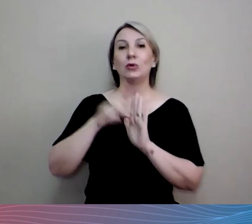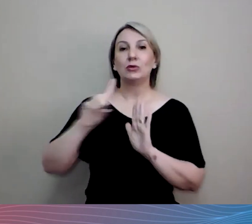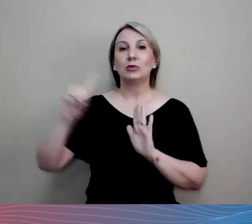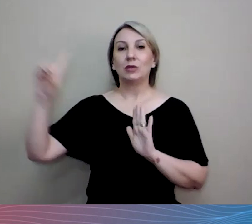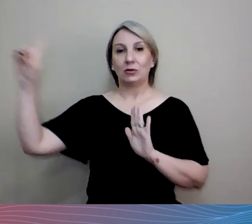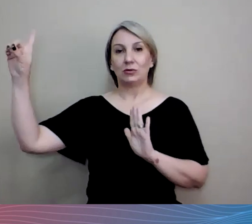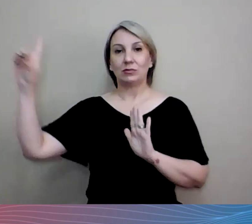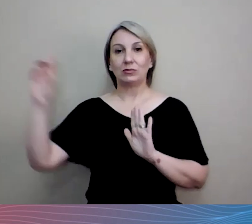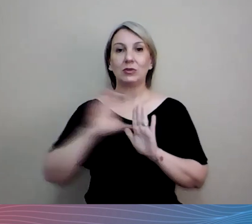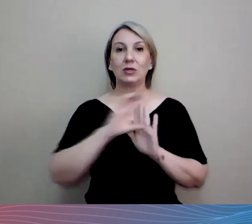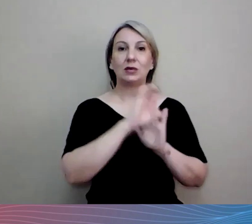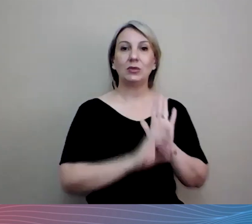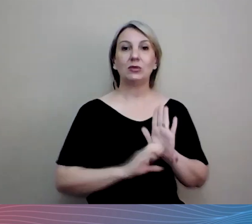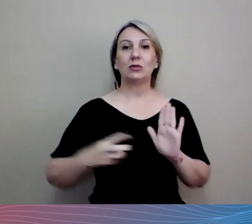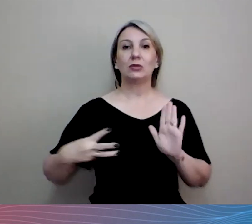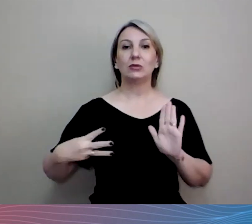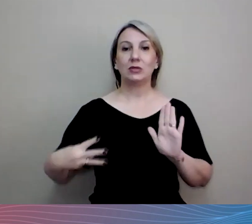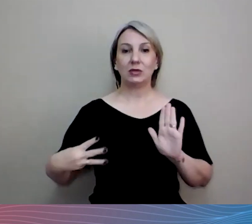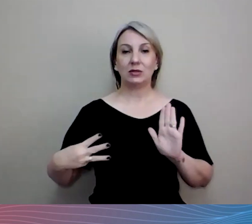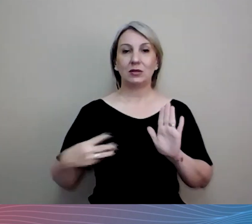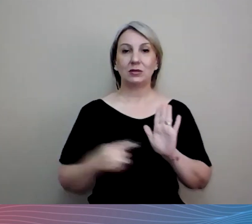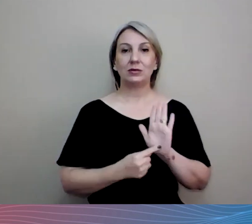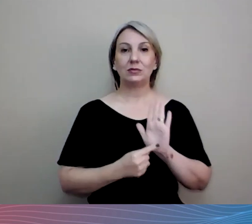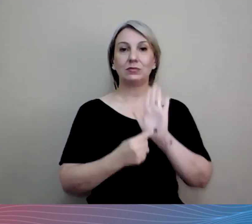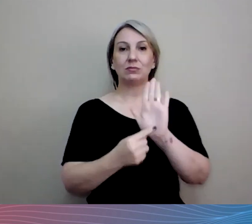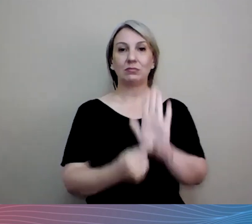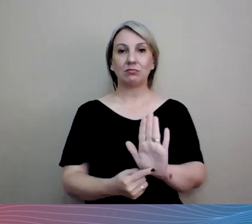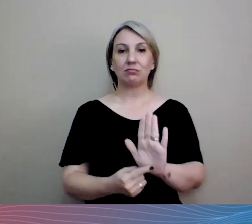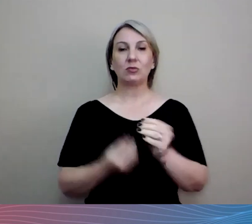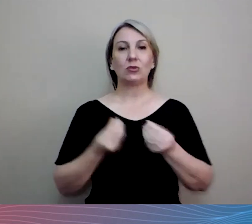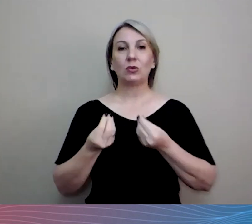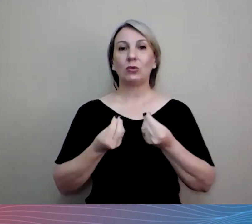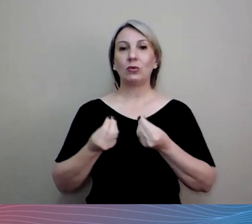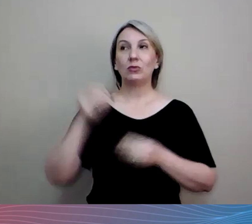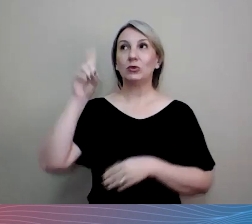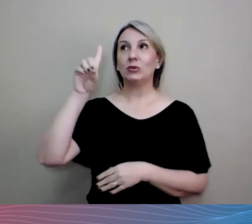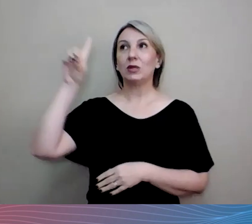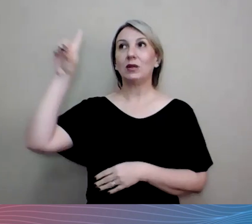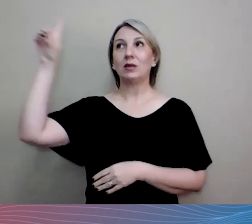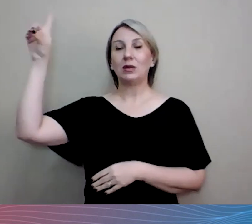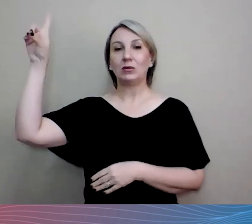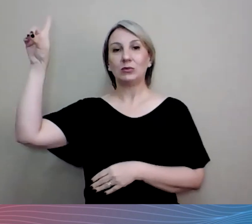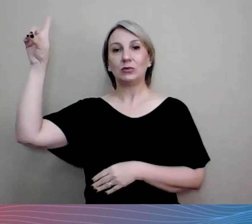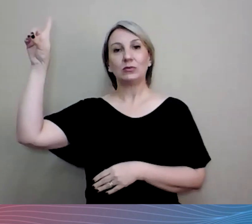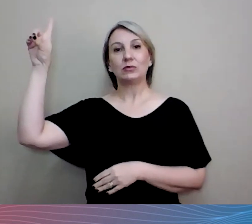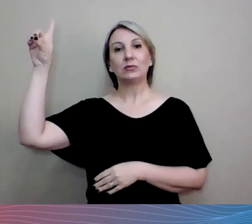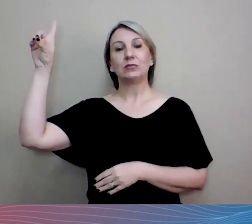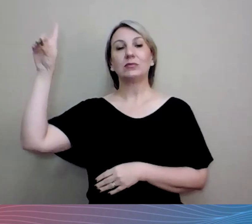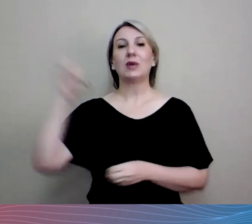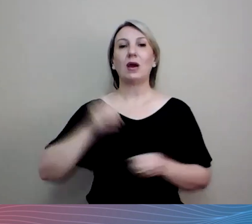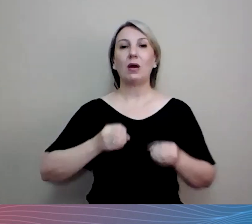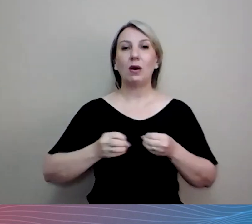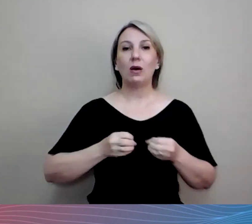de que maneira Deus vai realizar essa obra. E a maneira, irmãos, é